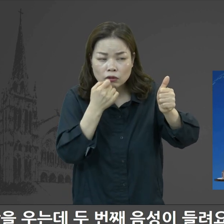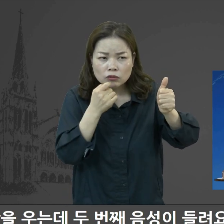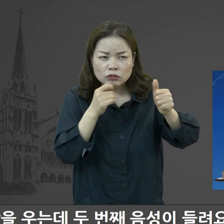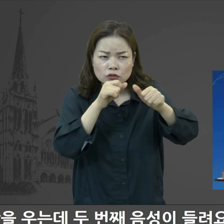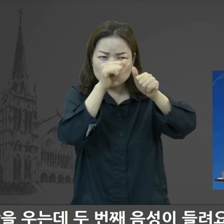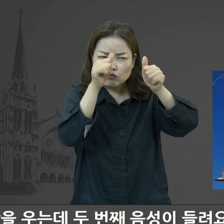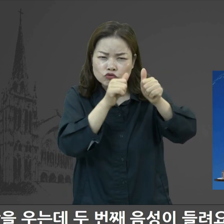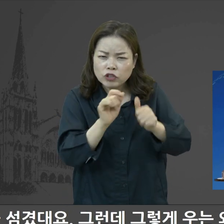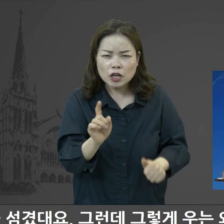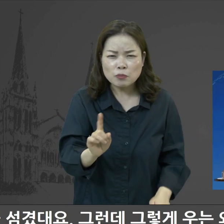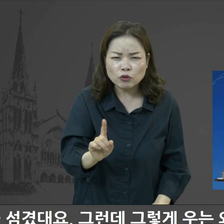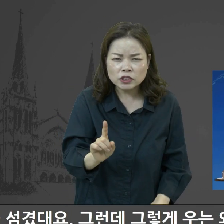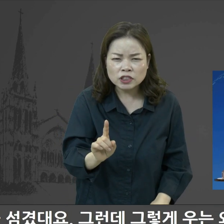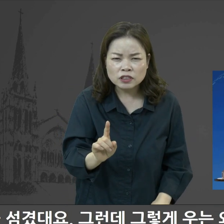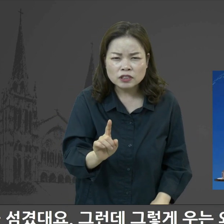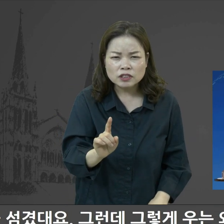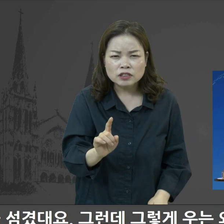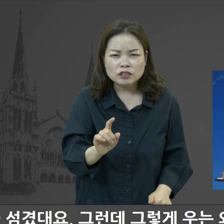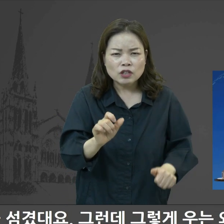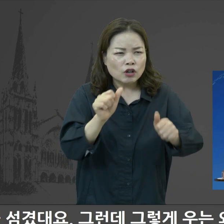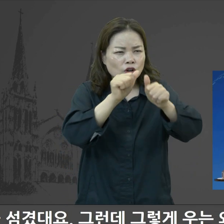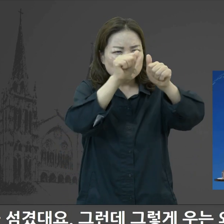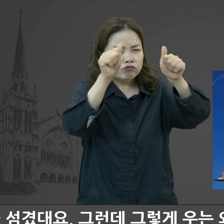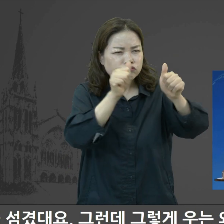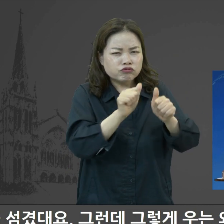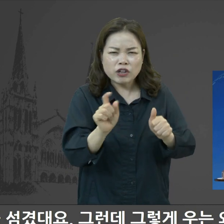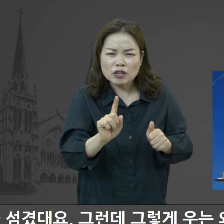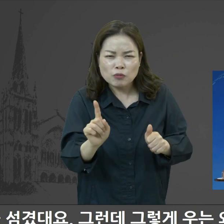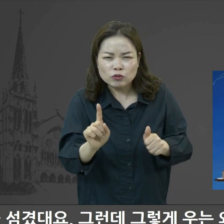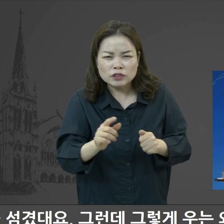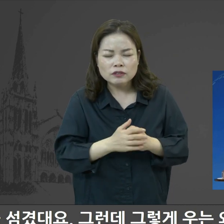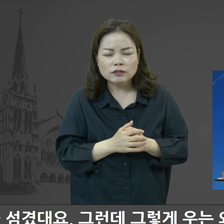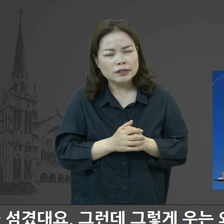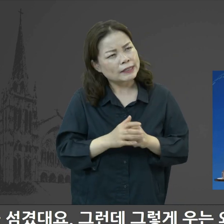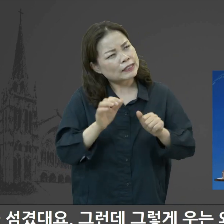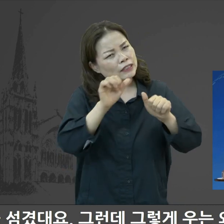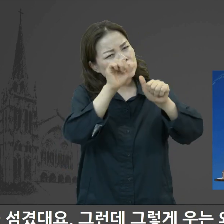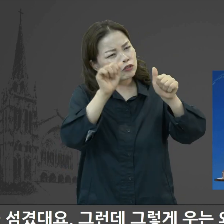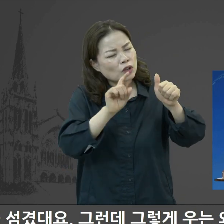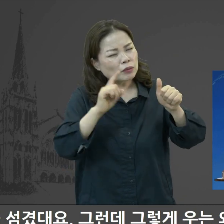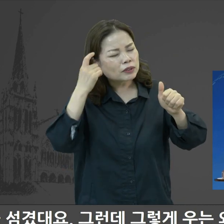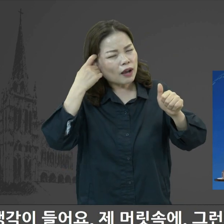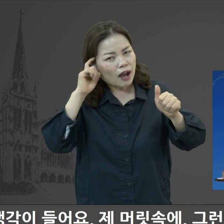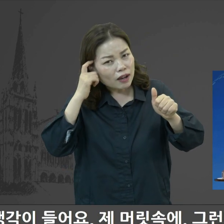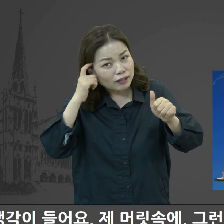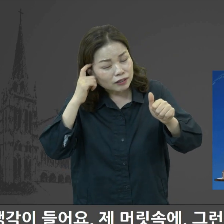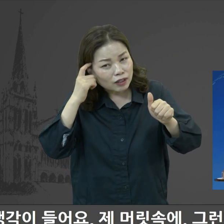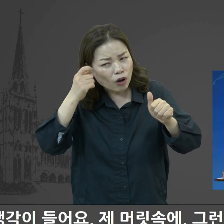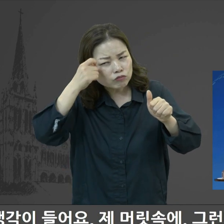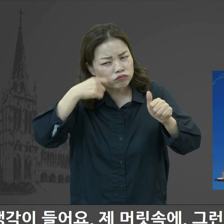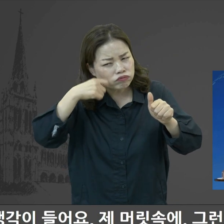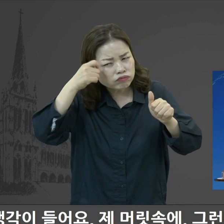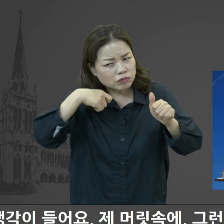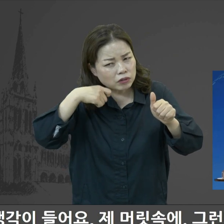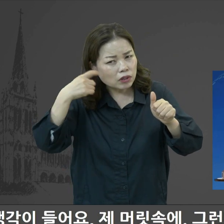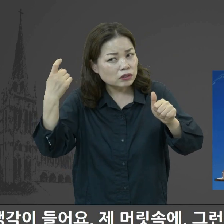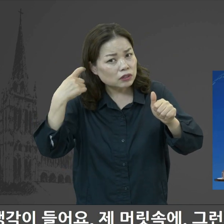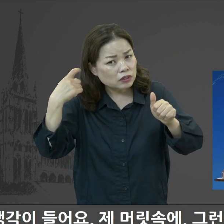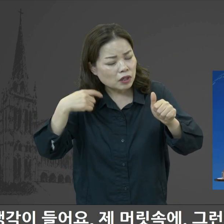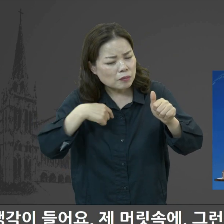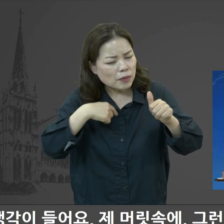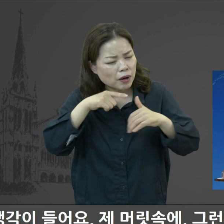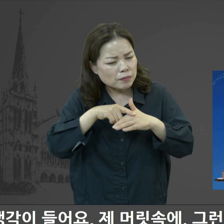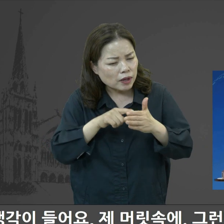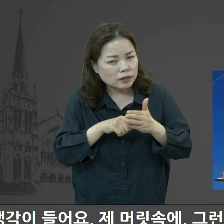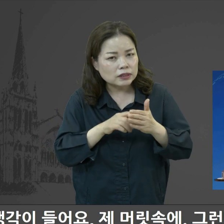우상이 뭐지? 그런 생각이 들어요, 제 머릿속에. 그런데 우상이 뭐지? 하는 생각이 울면서 드는 순간, 제가